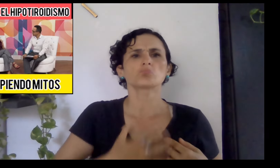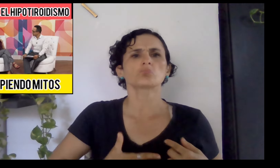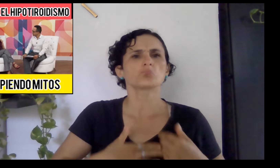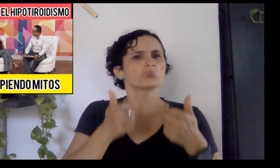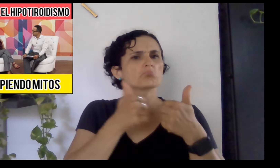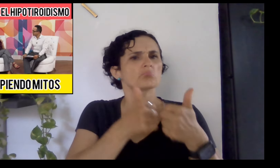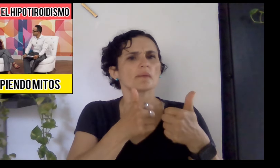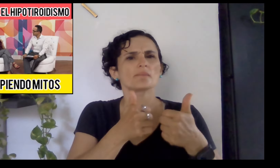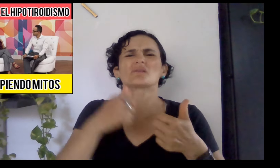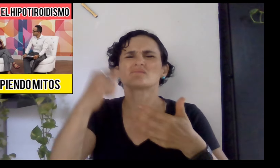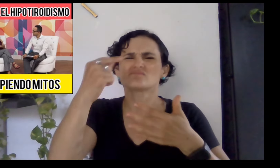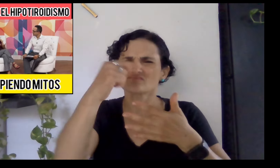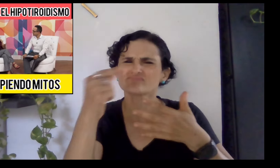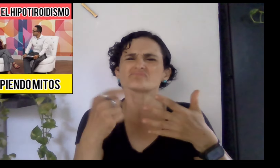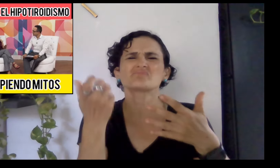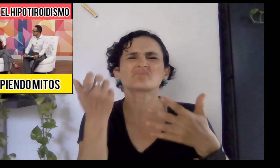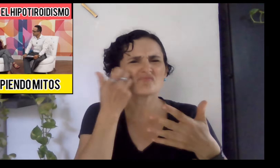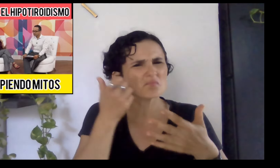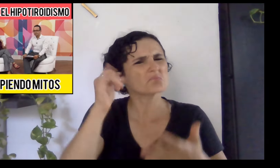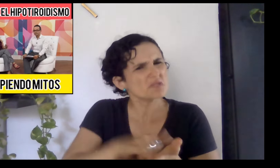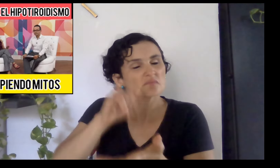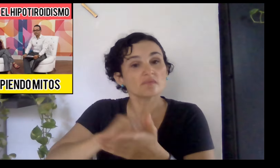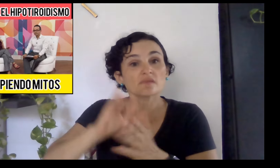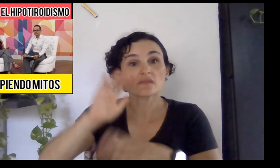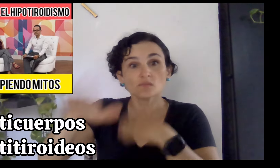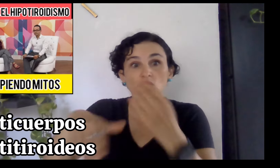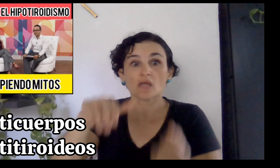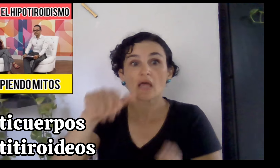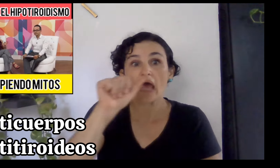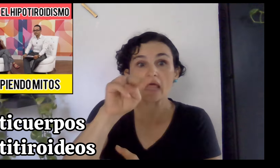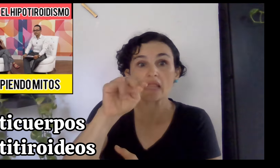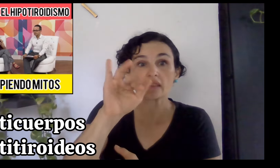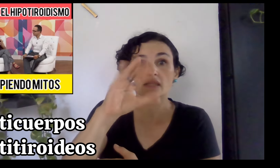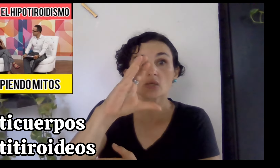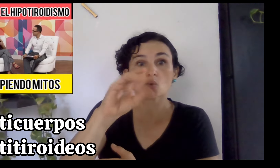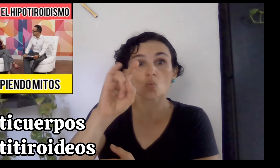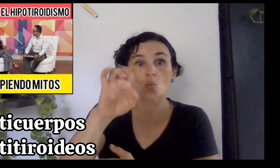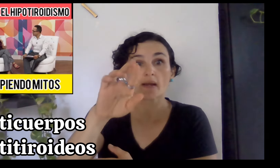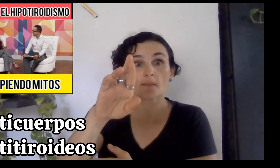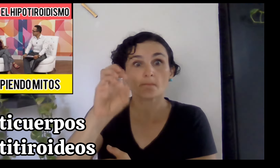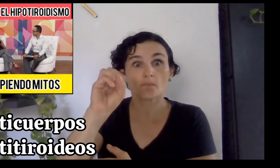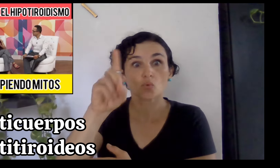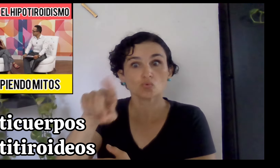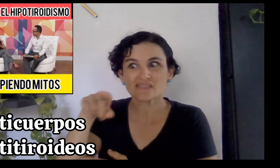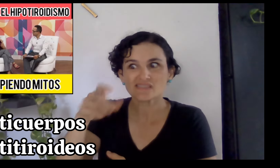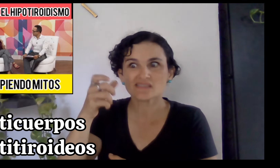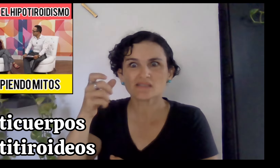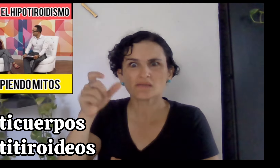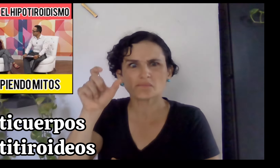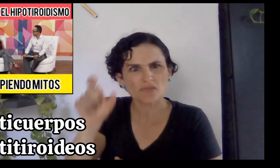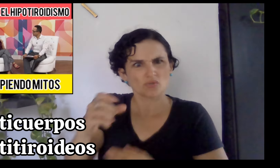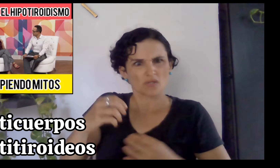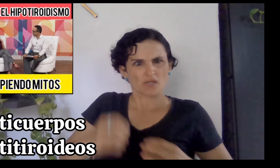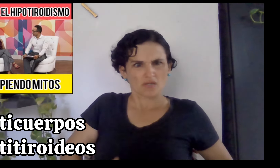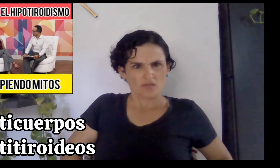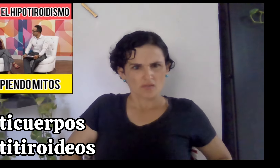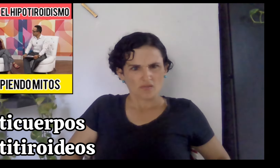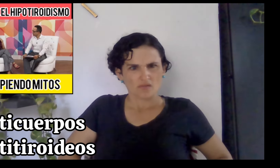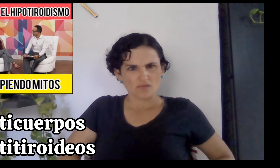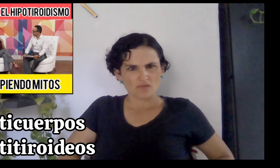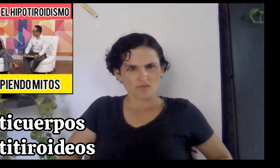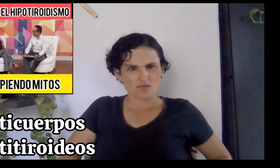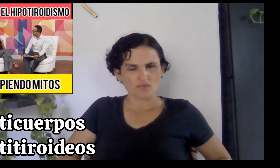síntomas. Cuando se les toman los anticuerpos antitiroideos, salen positivos, y es que esa persona está permeable el intestino y ha permitido la entrada de esos anticuerpos que